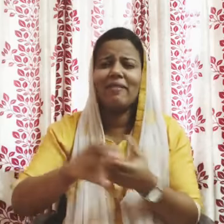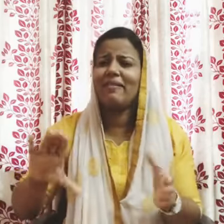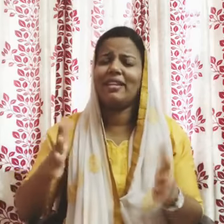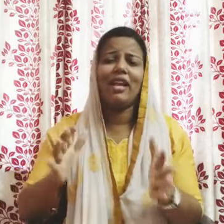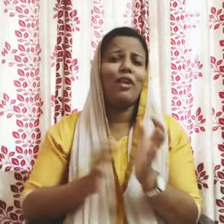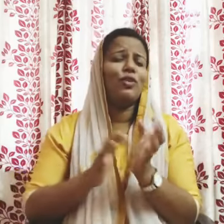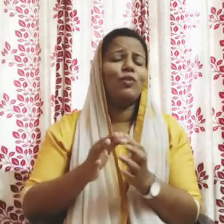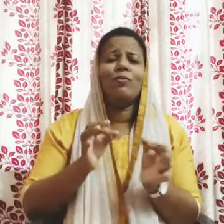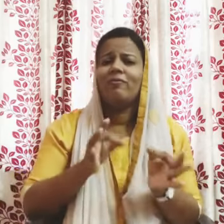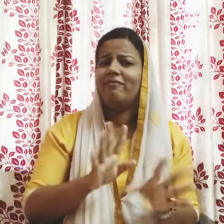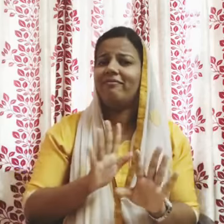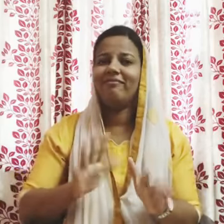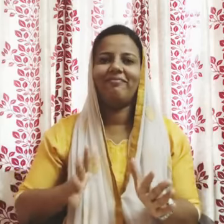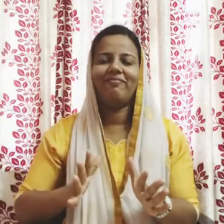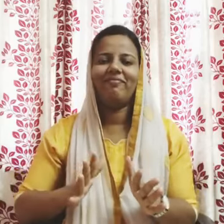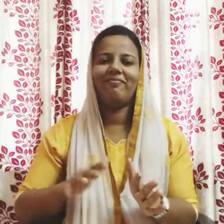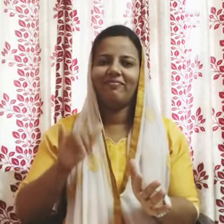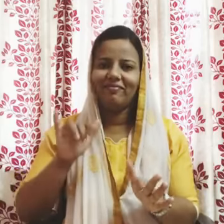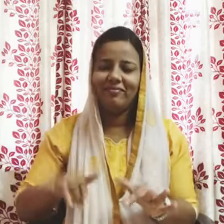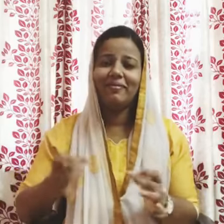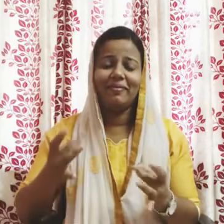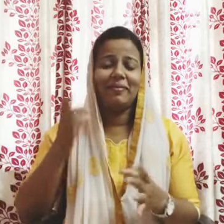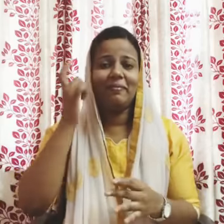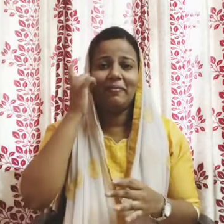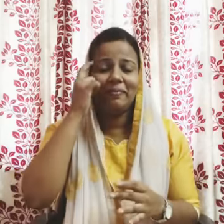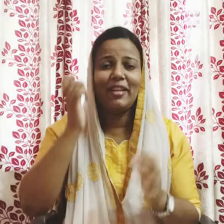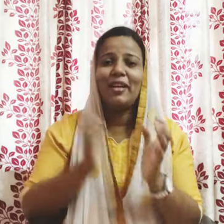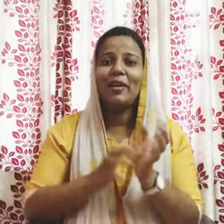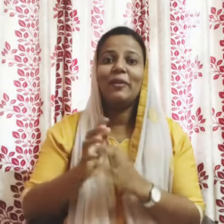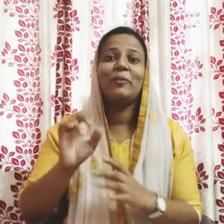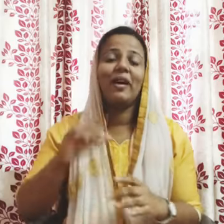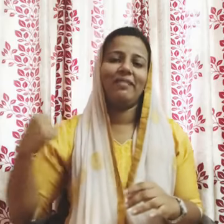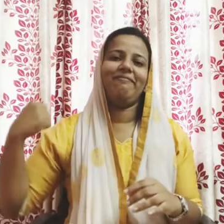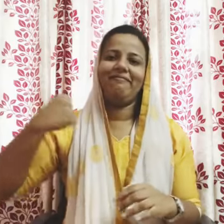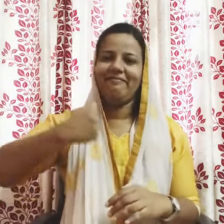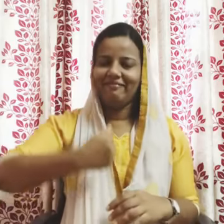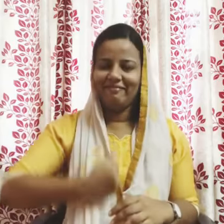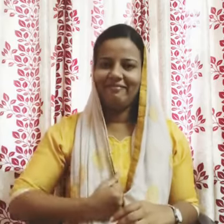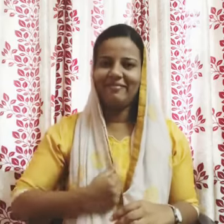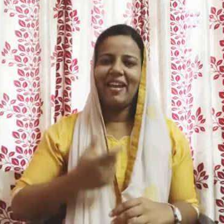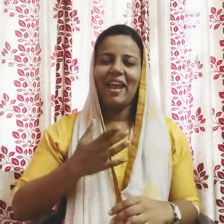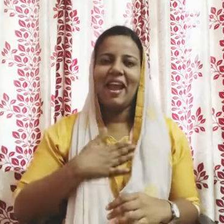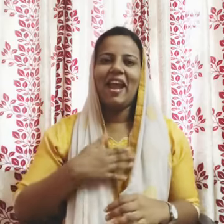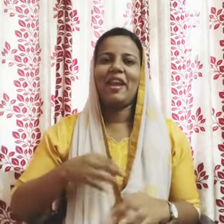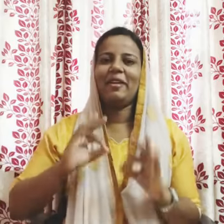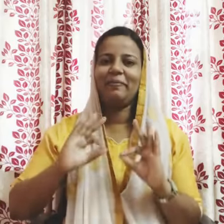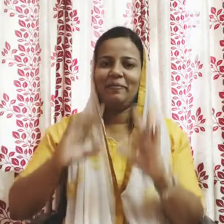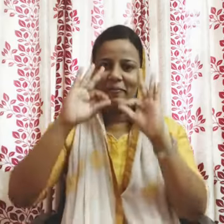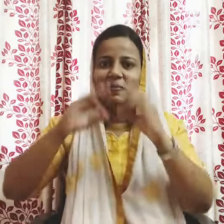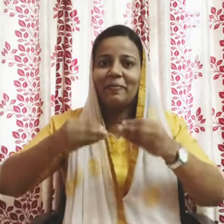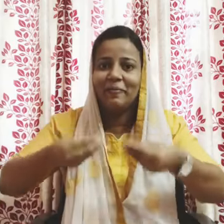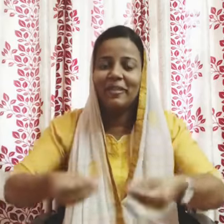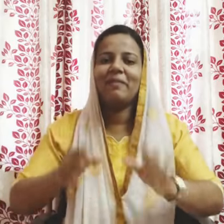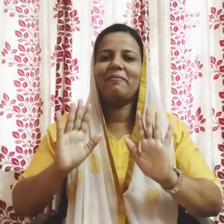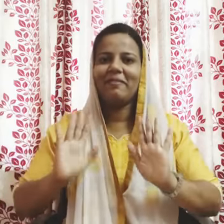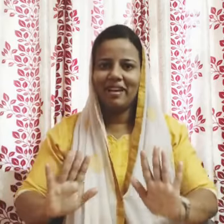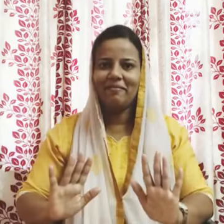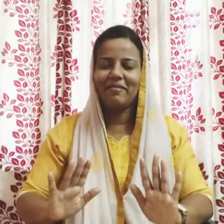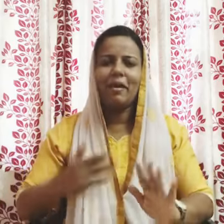കൈവിടുകയില്ല, ഒരിക്കലും ഉപേക്ഷിക്കുകയില്ല. ഇന്ന് പകൽക്കാലം മനസ്സിലാക്കുക, യഹോവ നമുക്ക് പരിചയ, യഹോവ നമ്മുടെ പ്രതിഫലമാ. അവൻ നമ്മളോട്